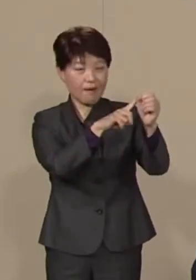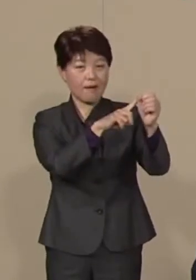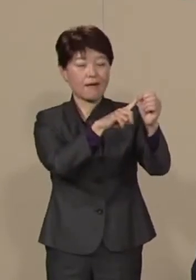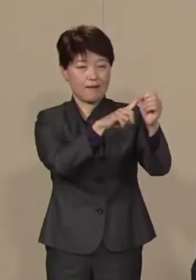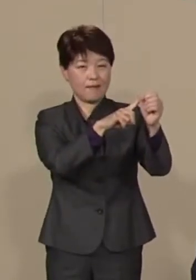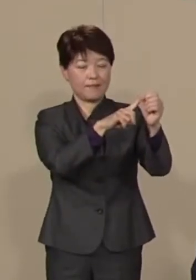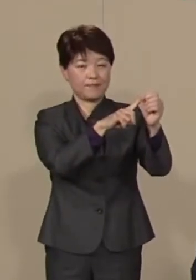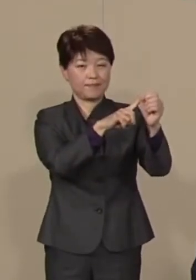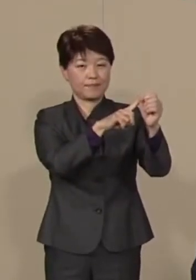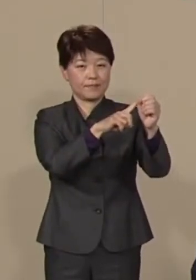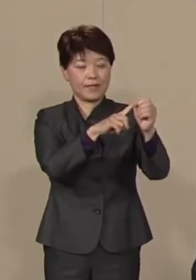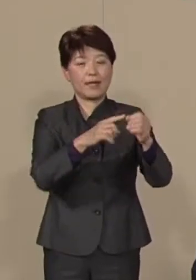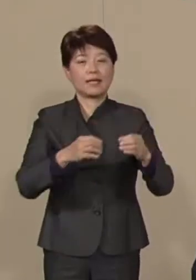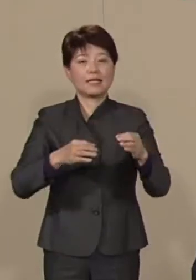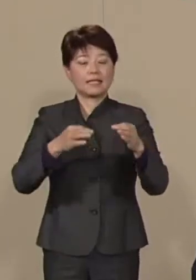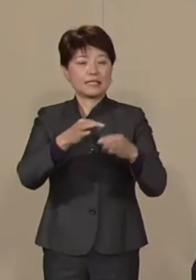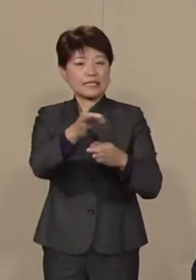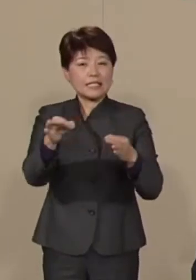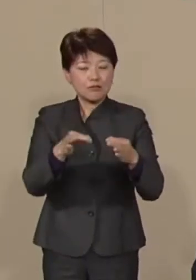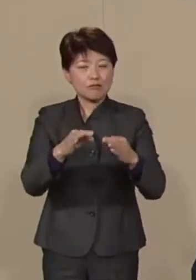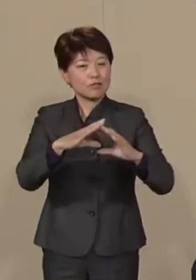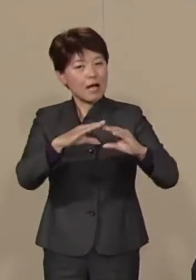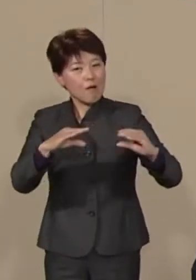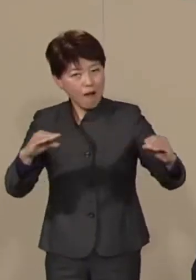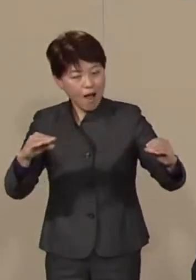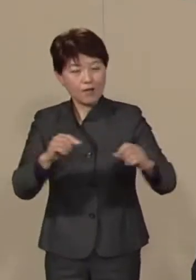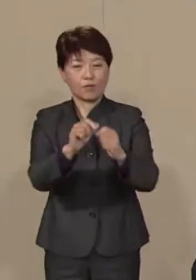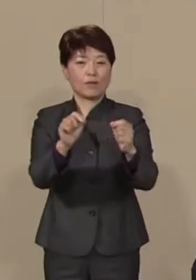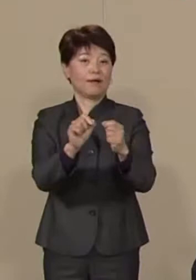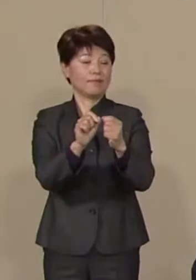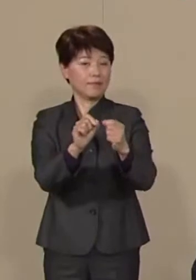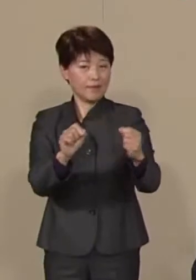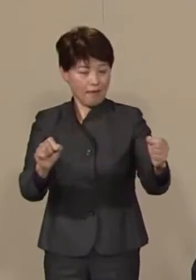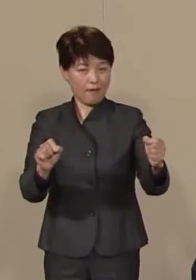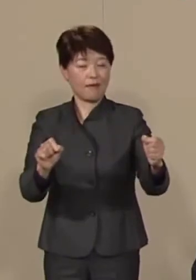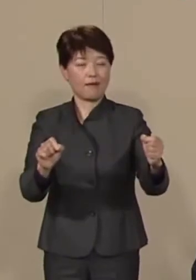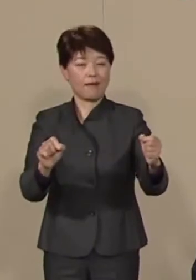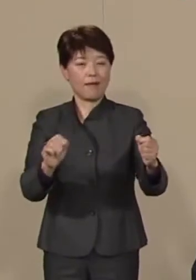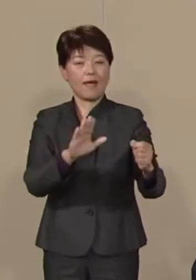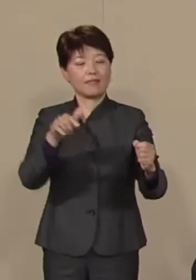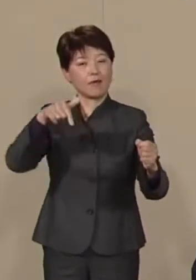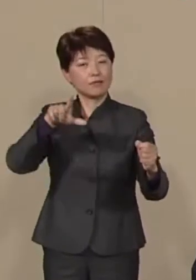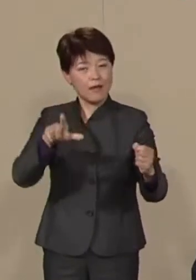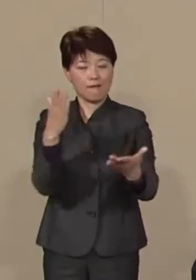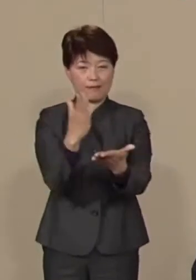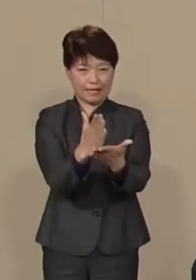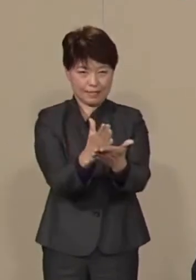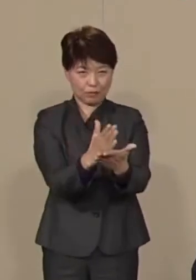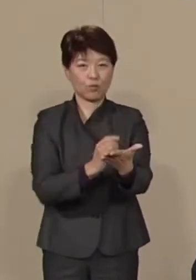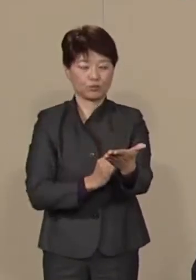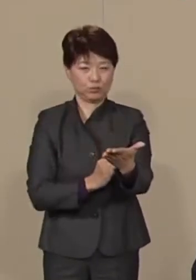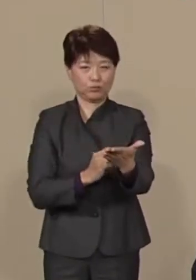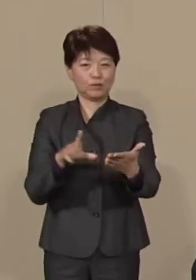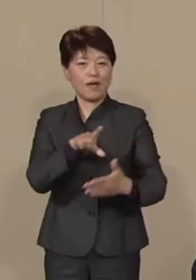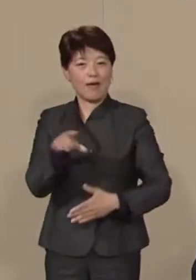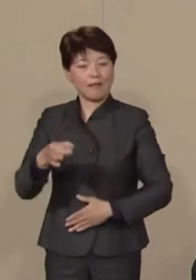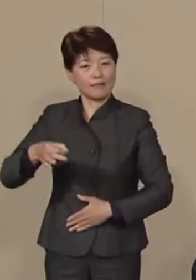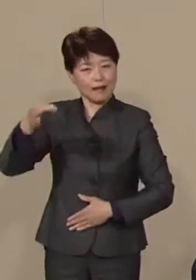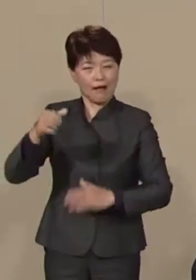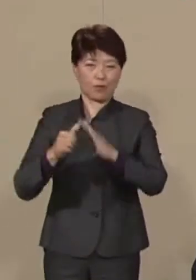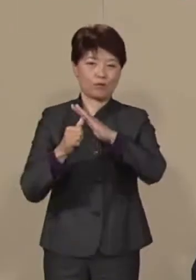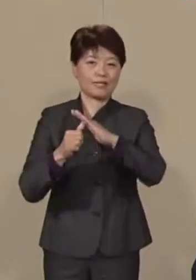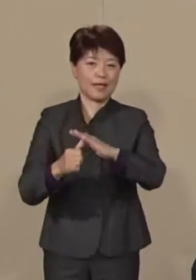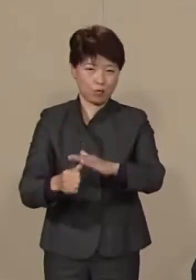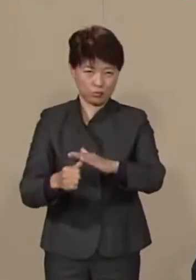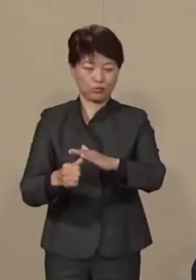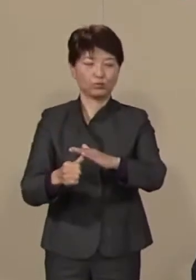金融緩和を行っていくことによってデフレから脱却をしていく円高を是正をして